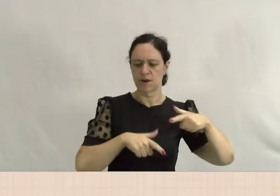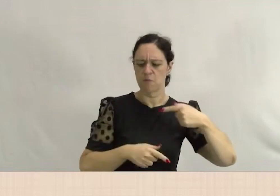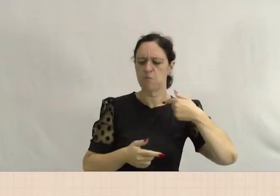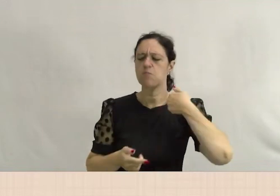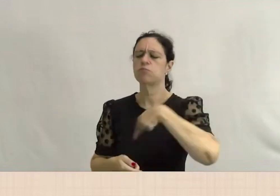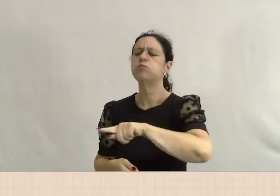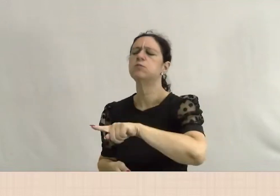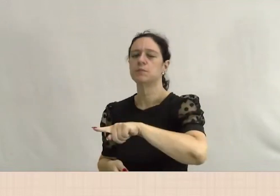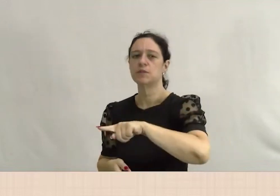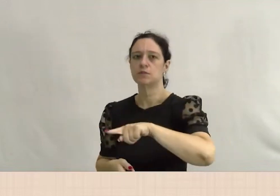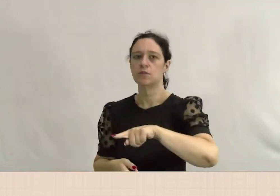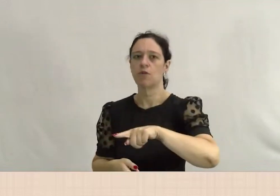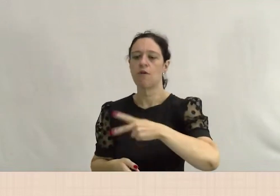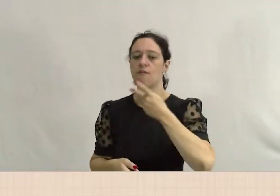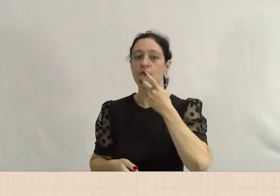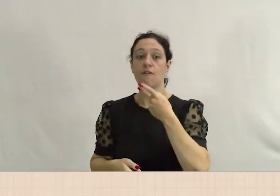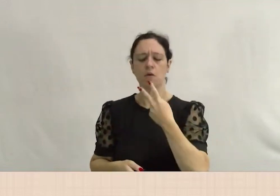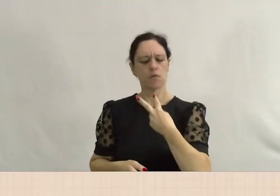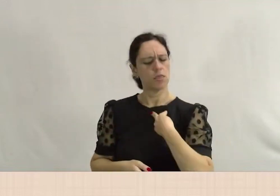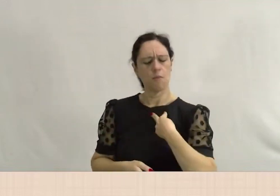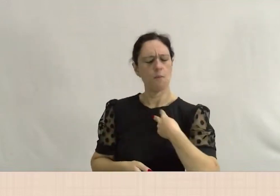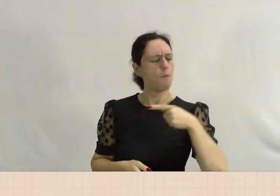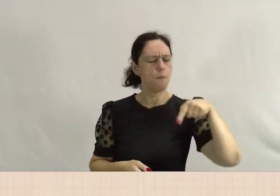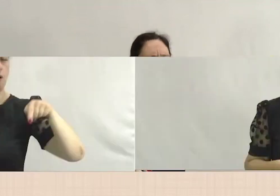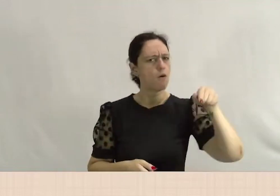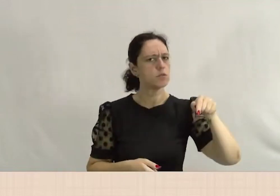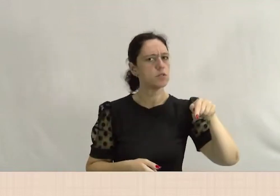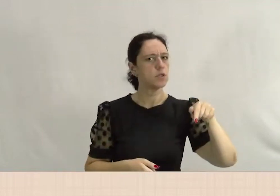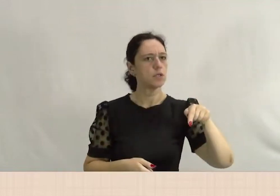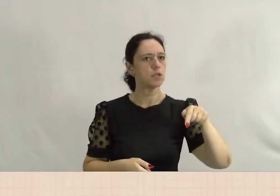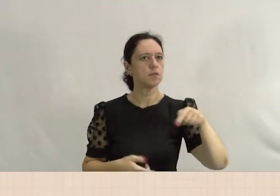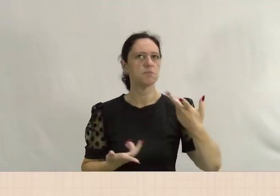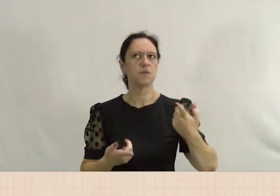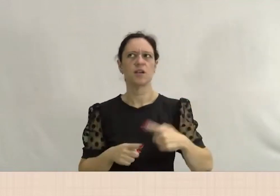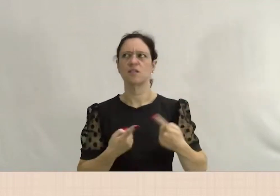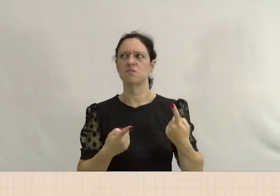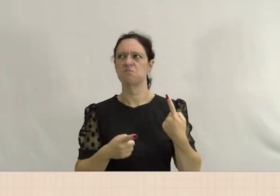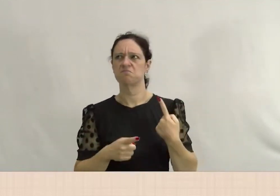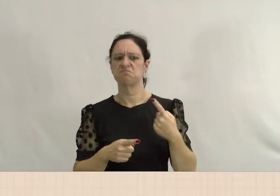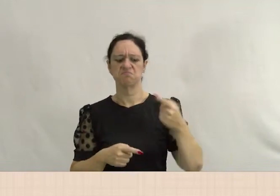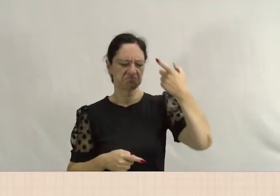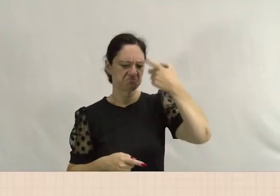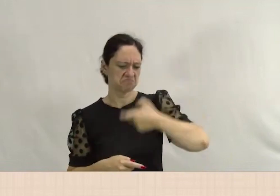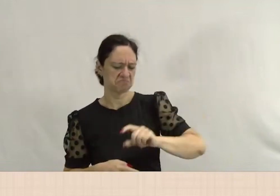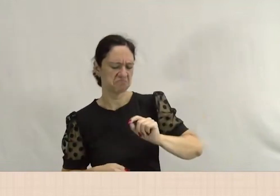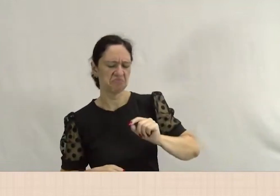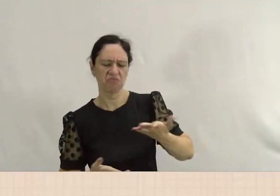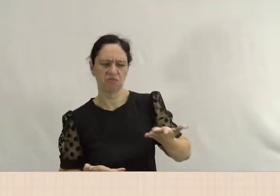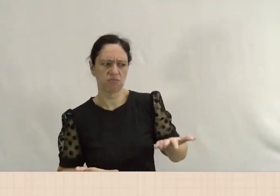Ué, o que nós estamos fazendo aqui? Papai, mamãe, o que estou fazendo aqui?